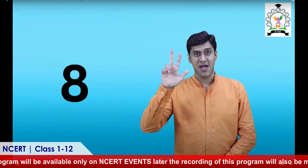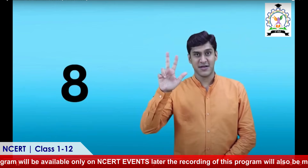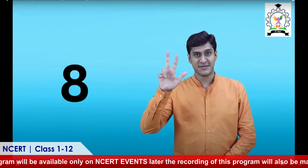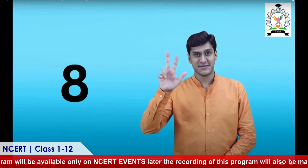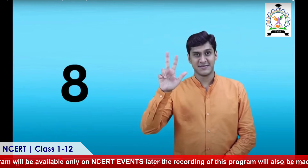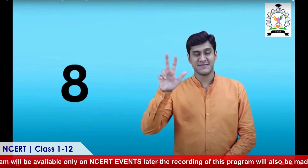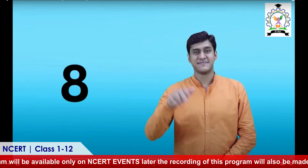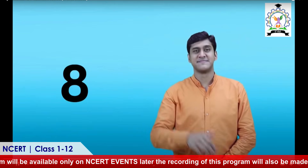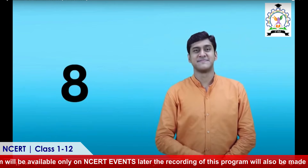8